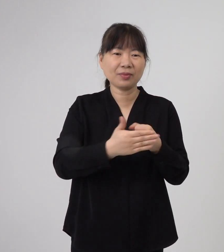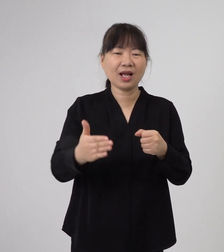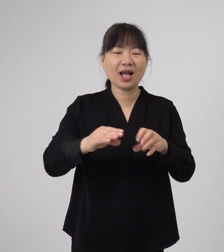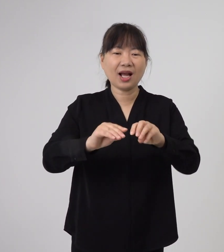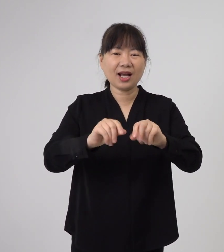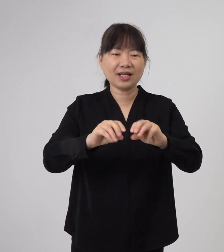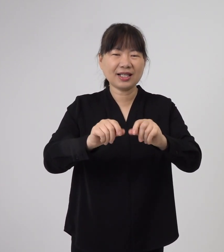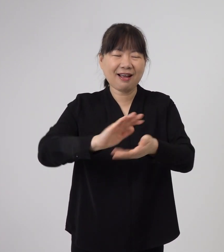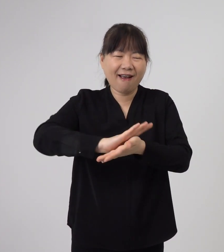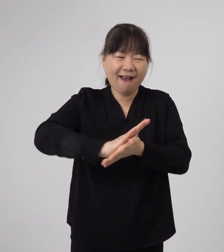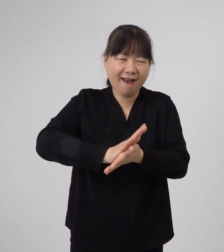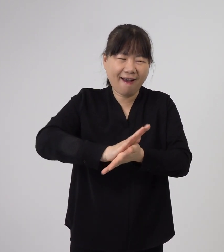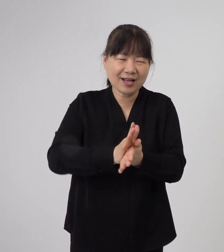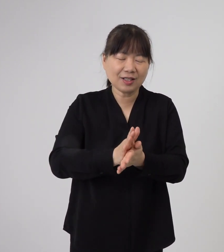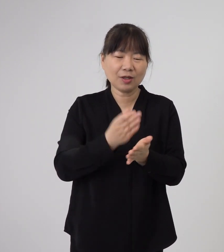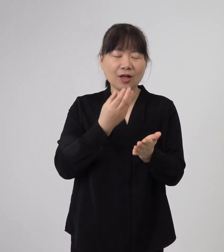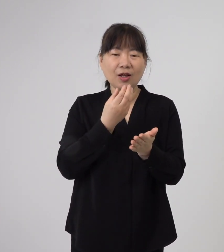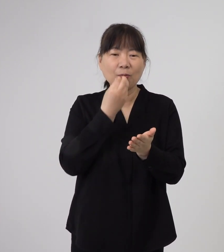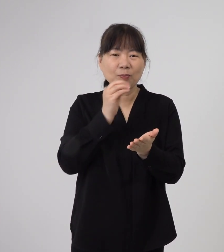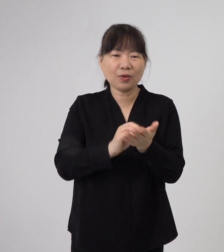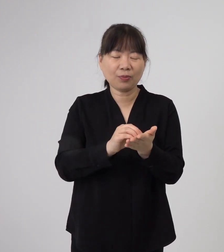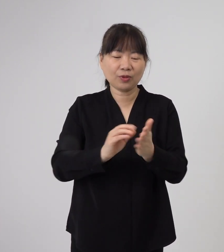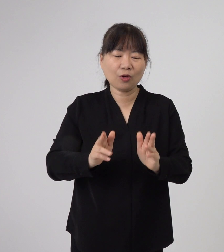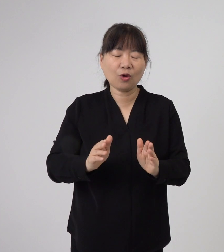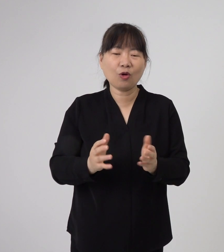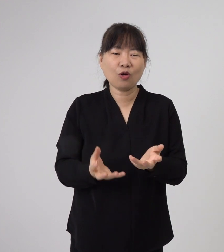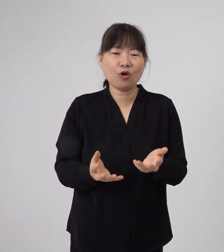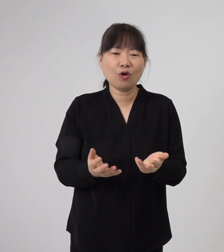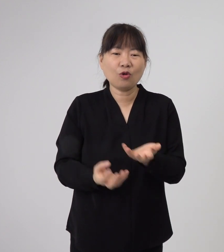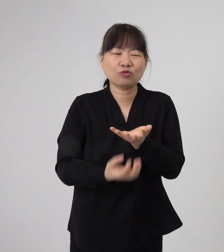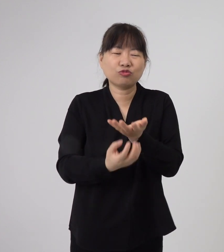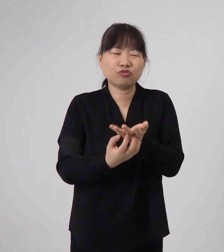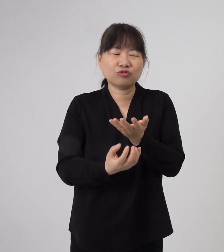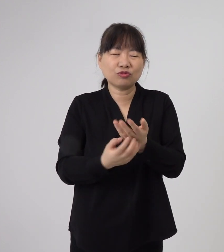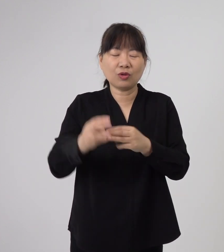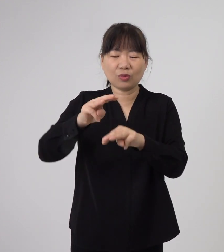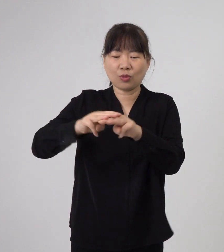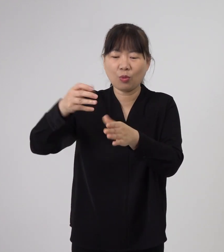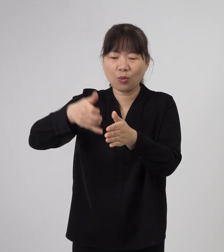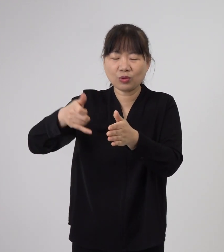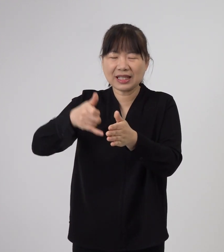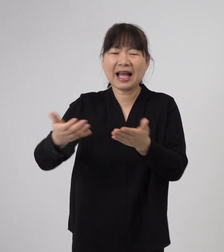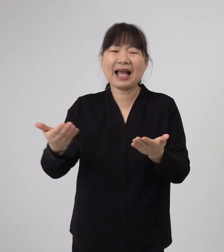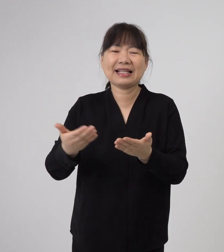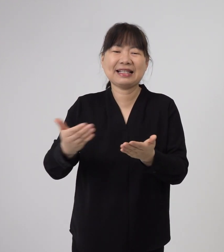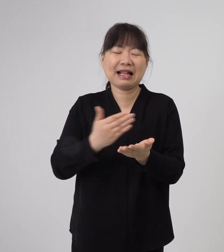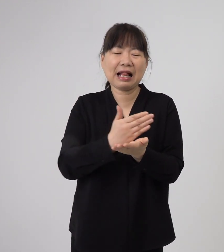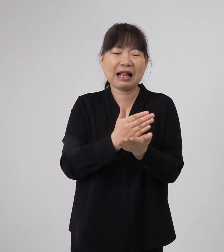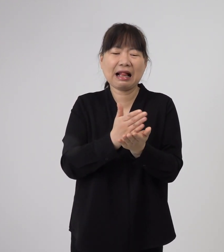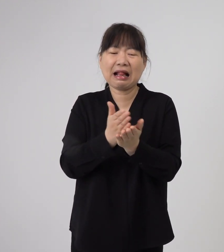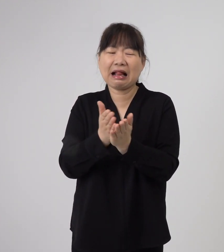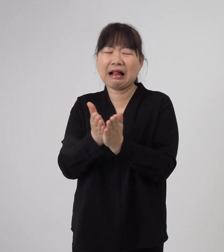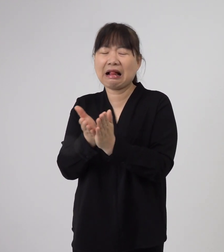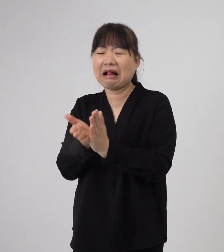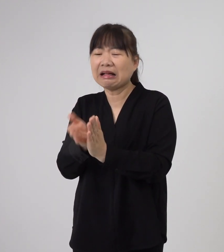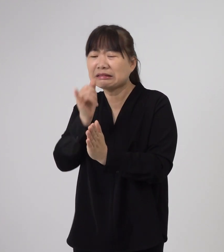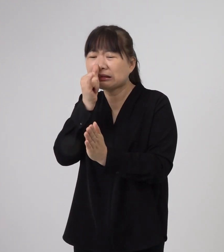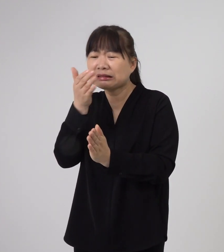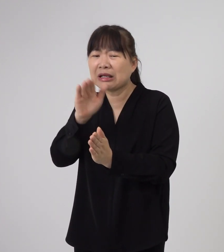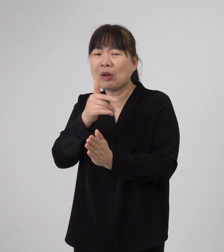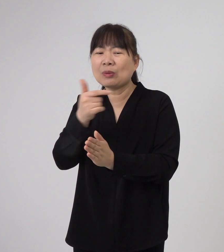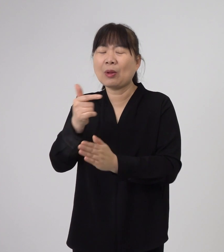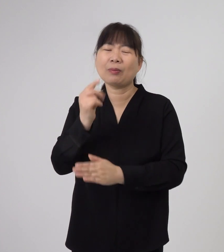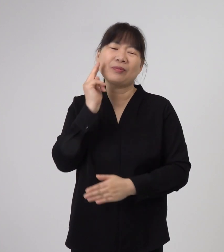흙 이기기와 벽돌 굽기와 농사의 여러 가지 일이라. 그 시키는 일이 모두